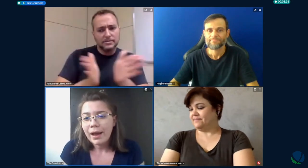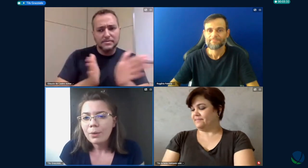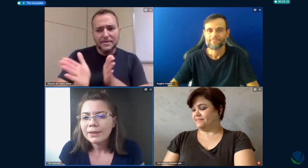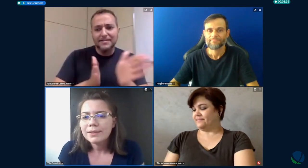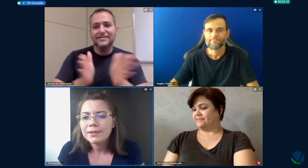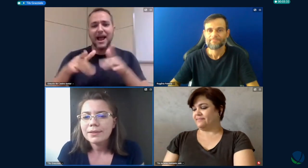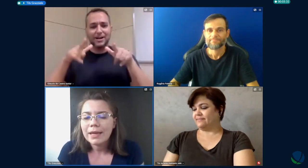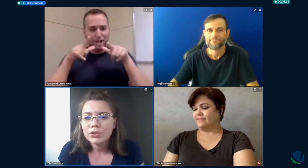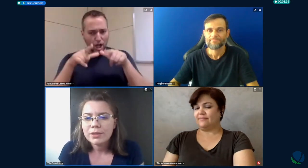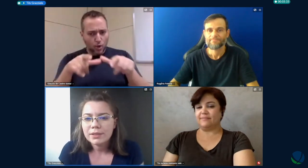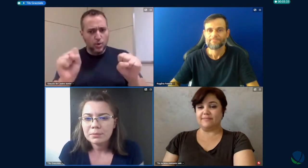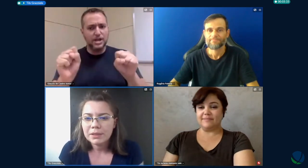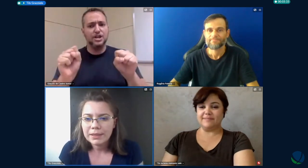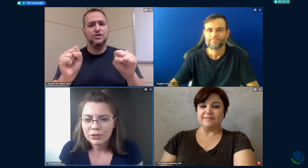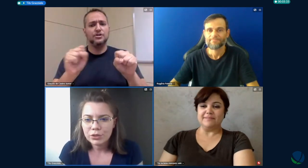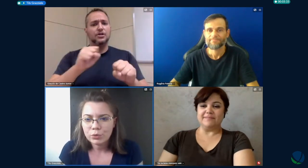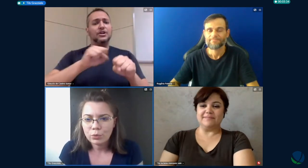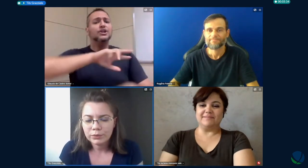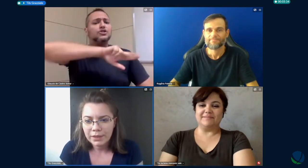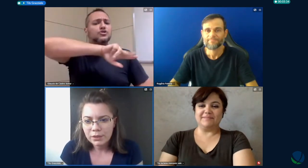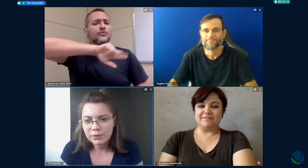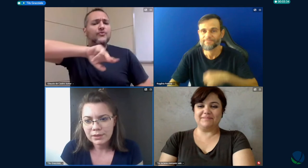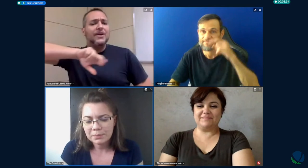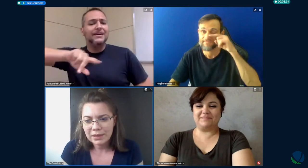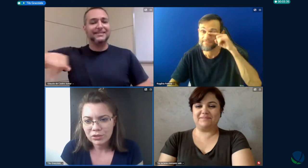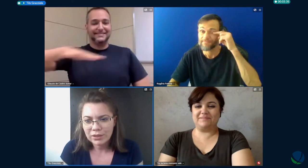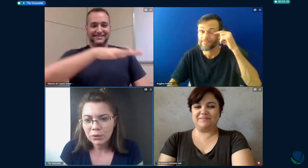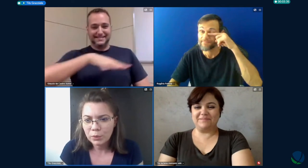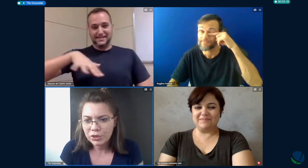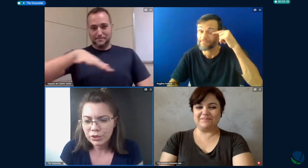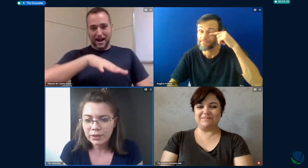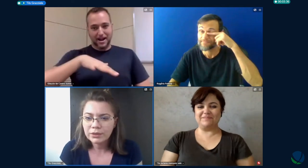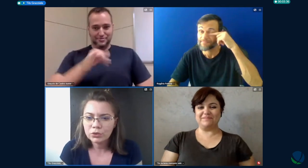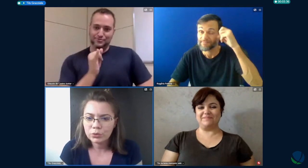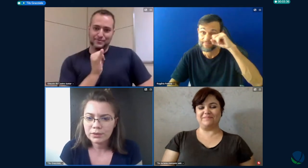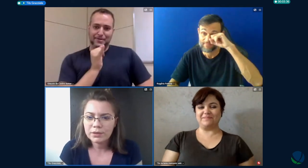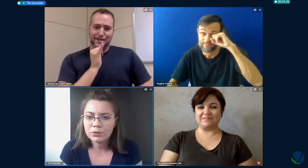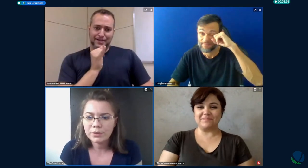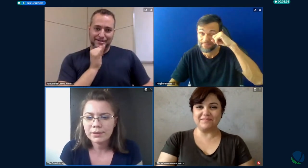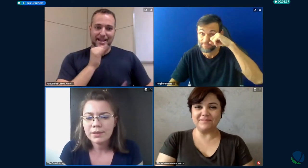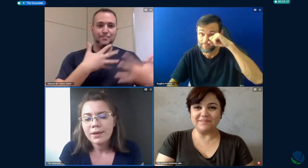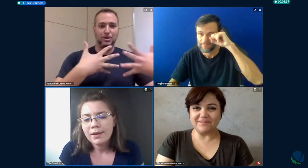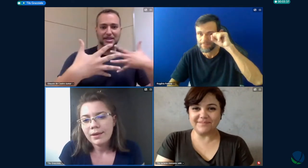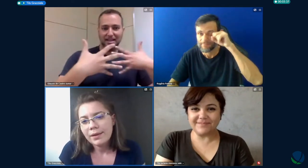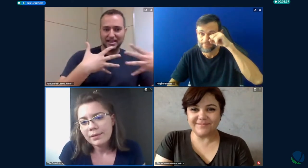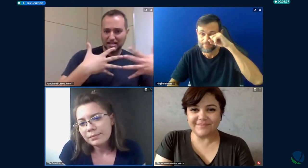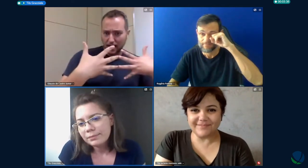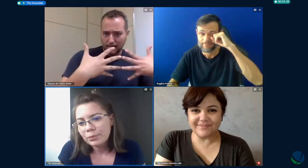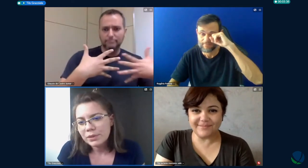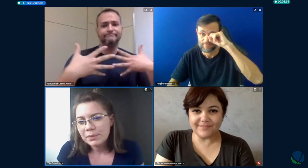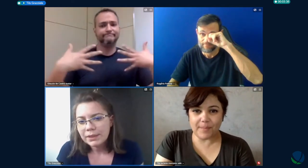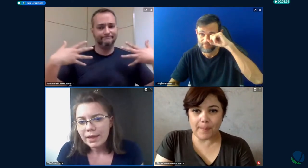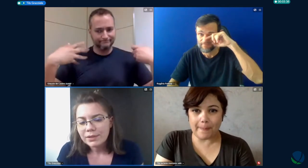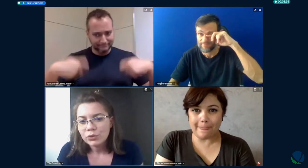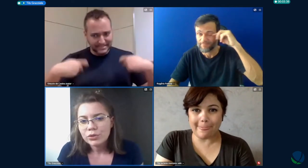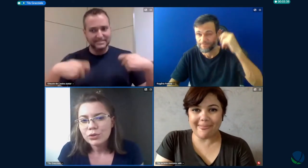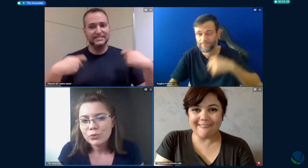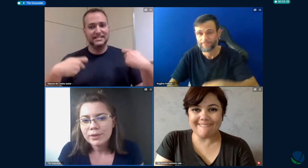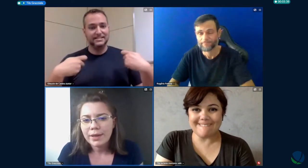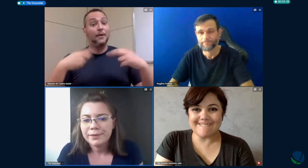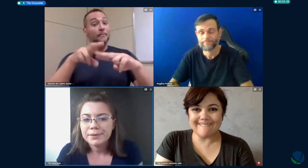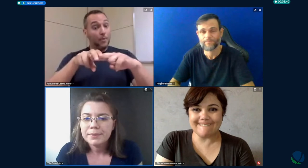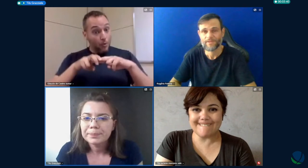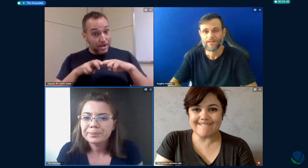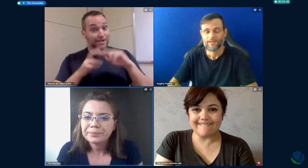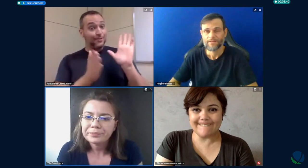É real a necessidade de acessibilidade nesse contexto, acessibilidade linguística em todas as suas possibilidades, em todas